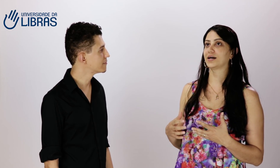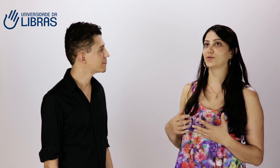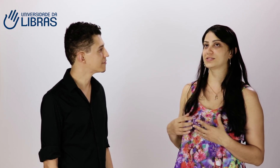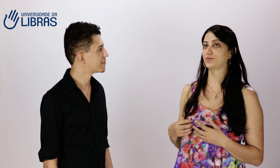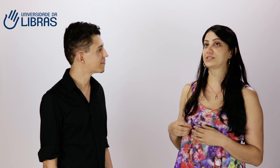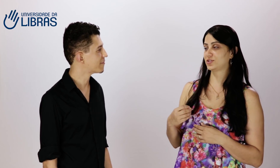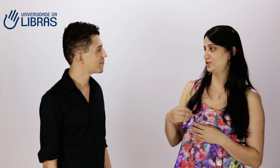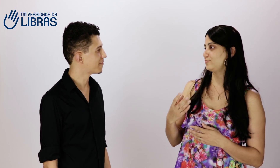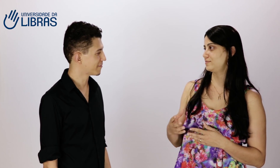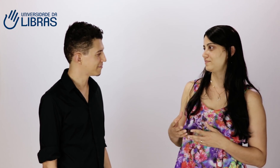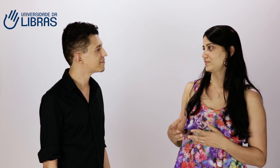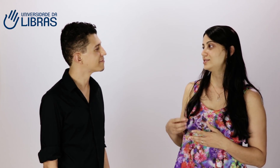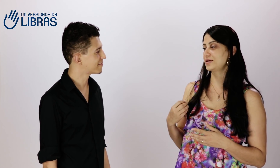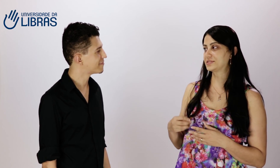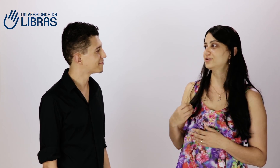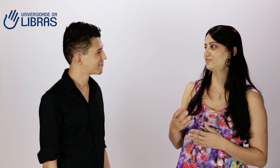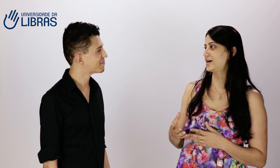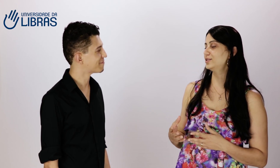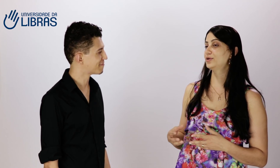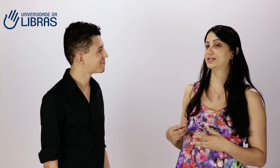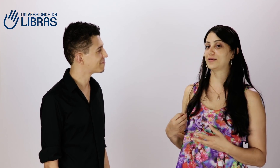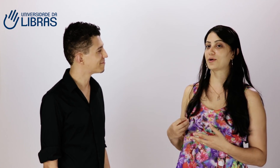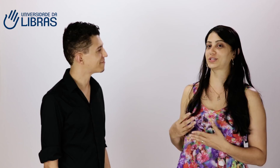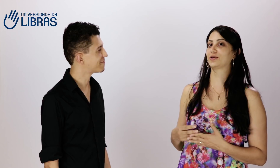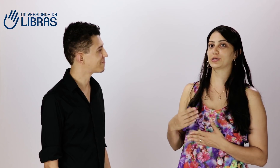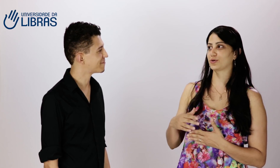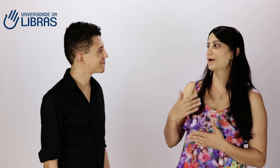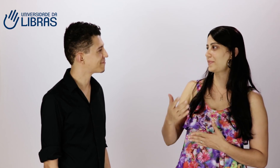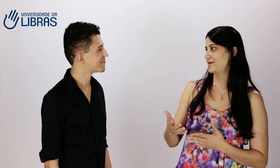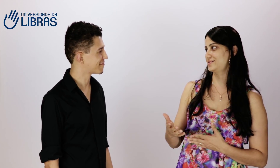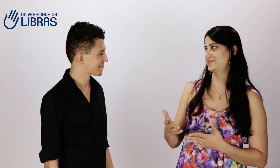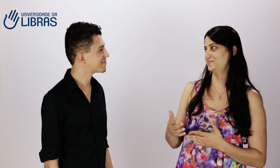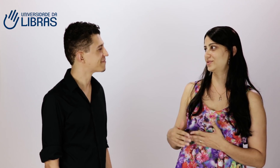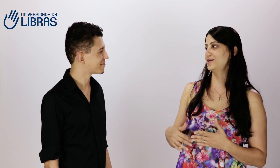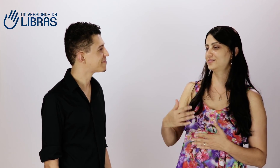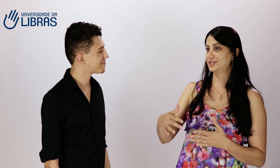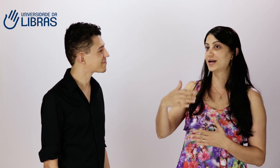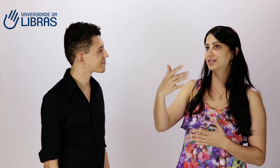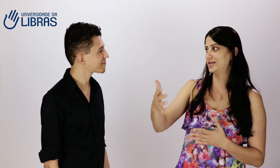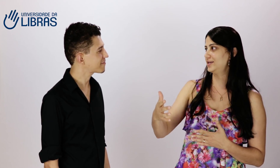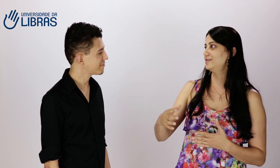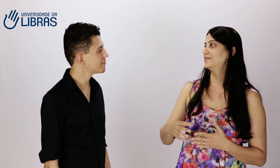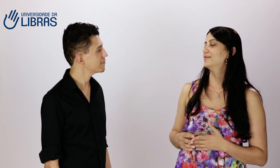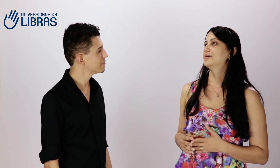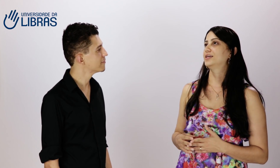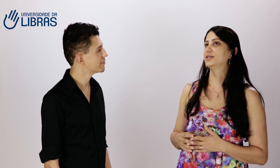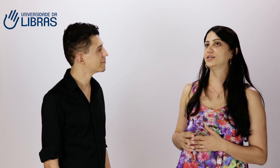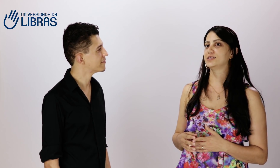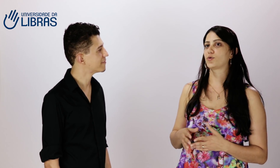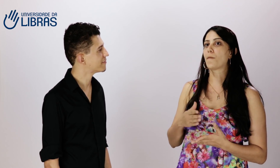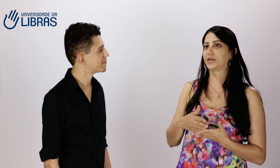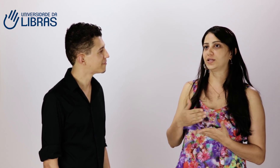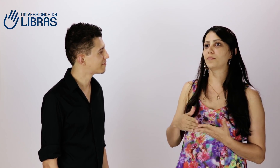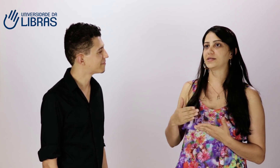dado assim um incentivo. Isso tem me incentivado e tem mostrado que eu sou capaz, né, de ir além e cumprindo o